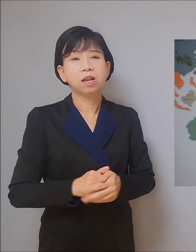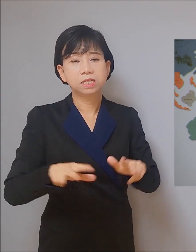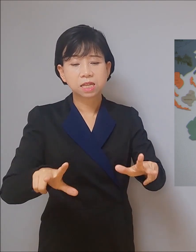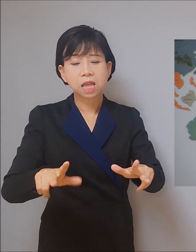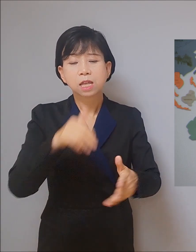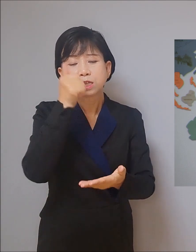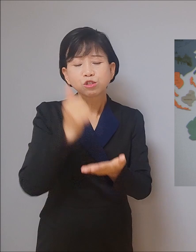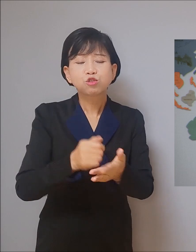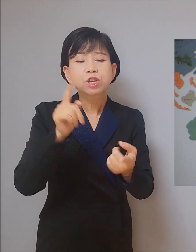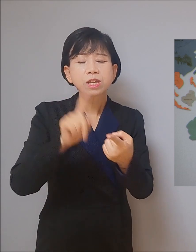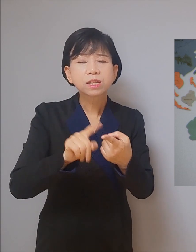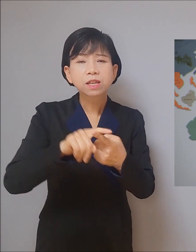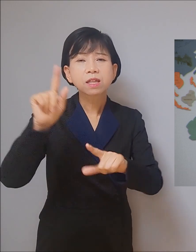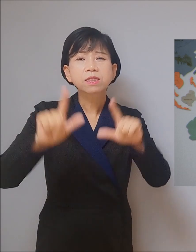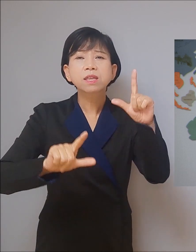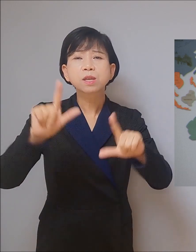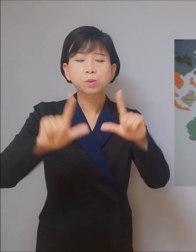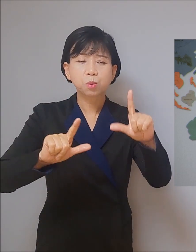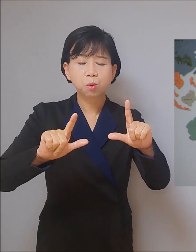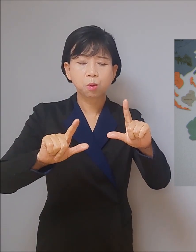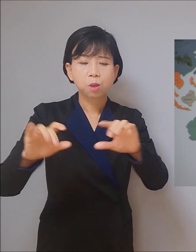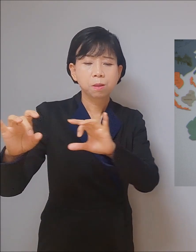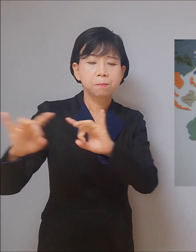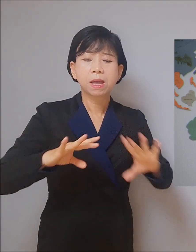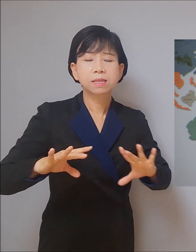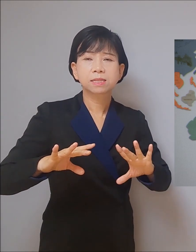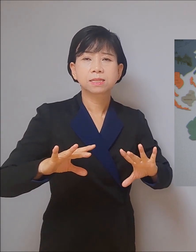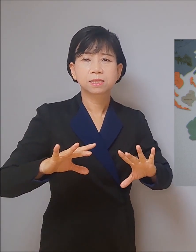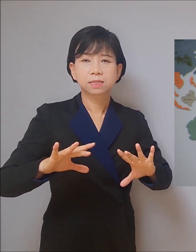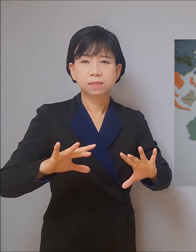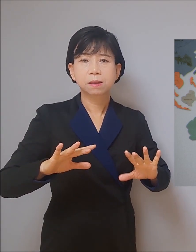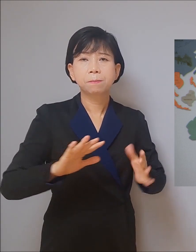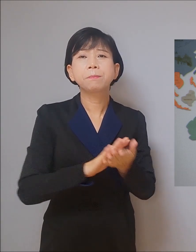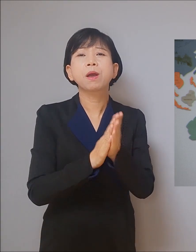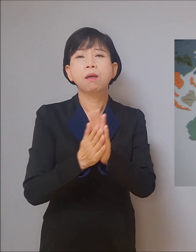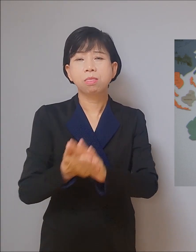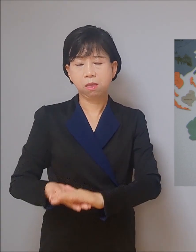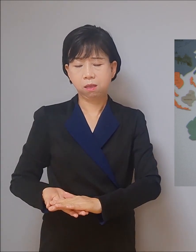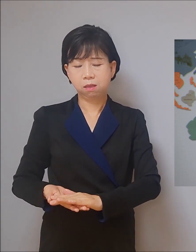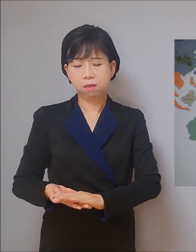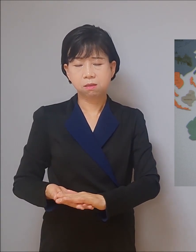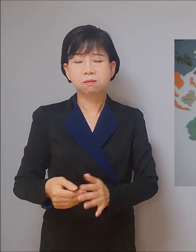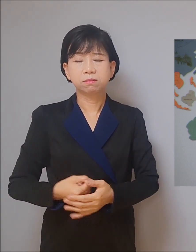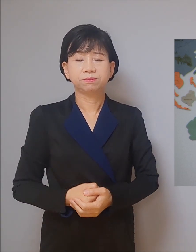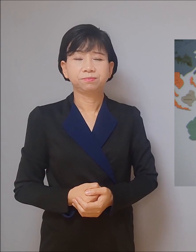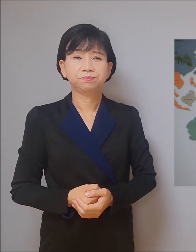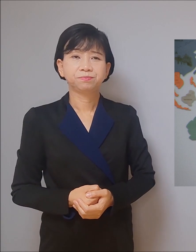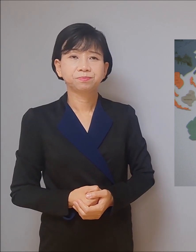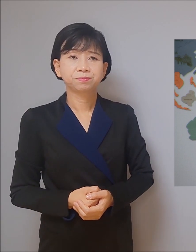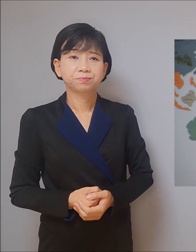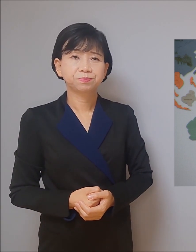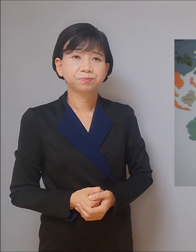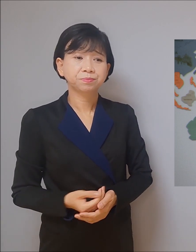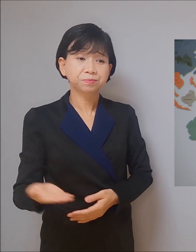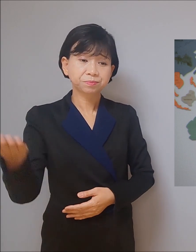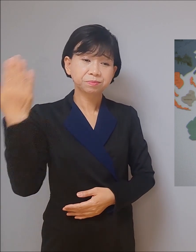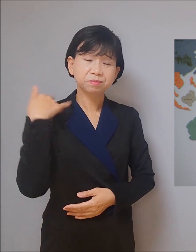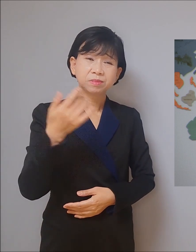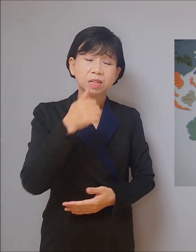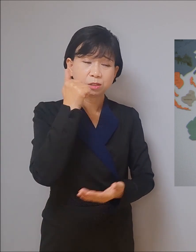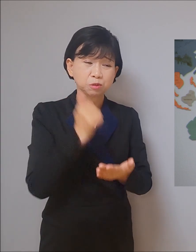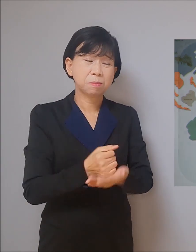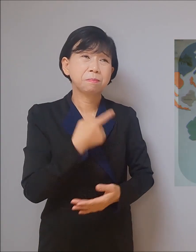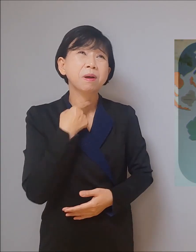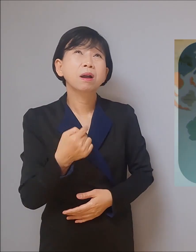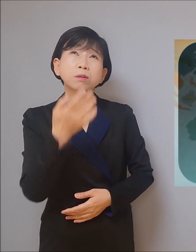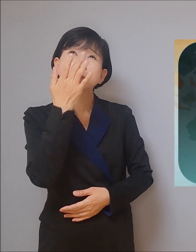대한 태도가 달라졌습니다. 영적 감각이 살아나는 거죠. 이전과 같이 살 수 없습니다. 에베소